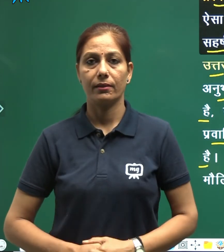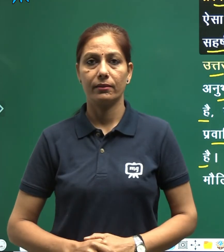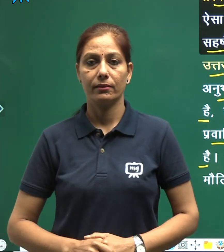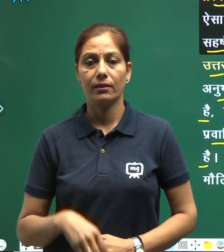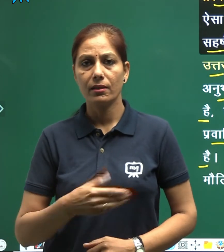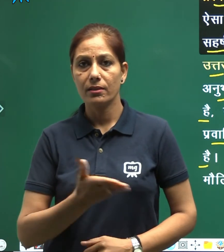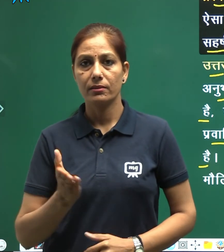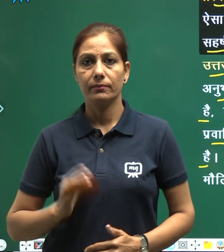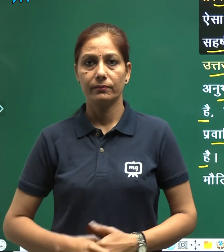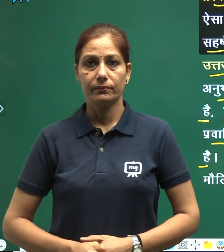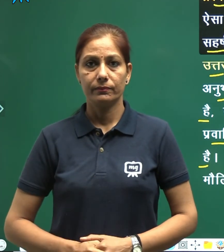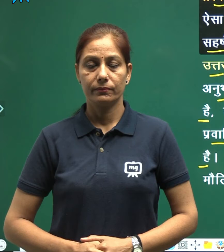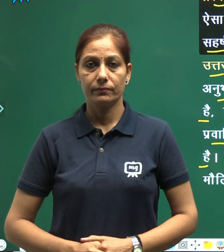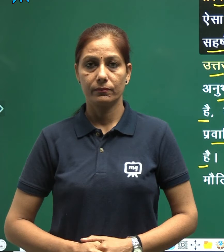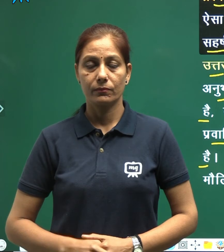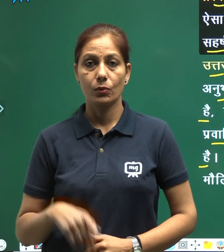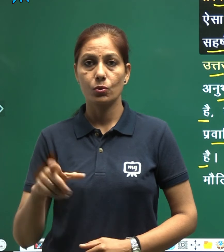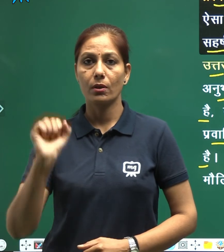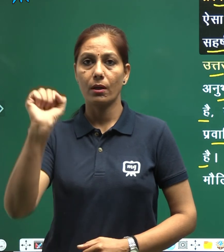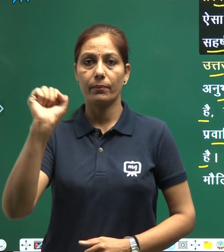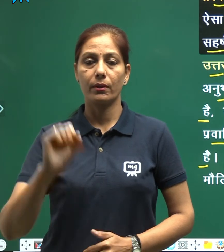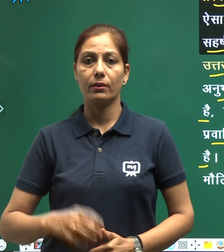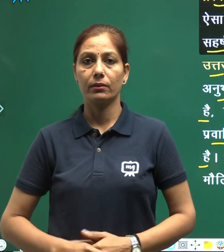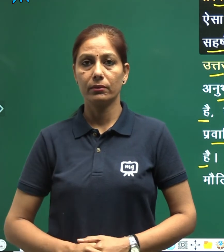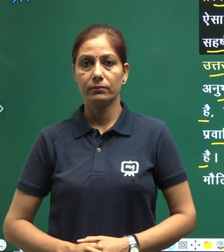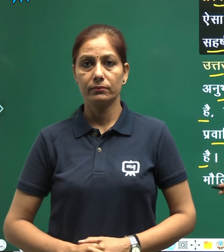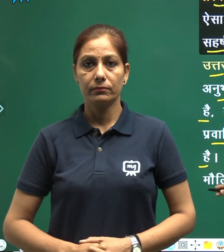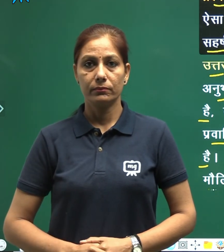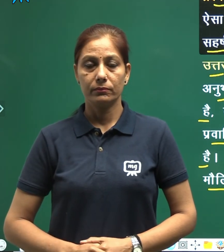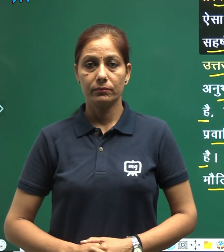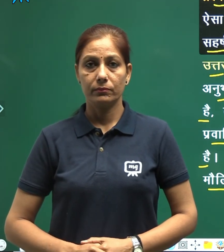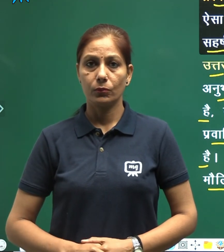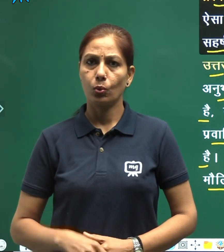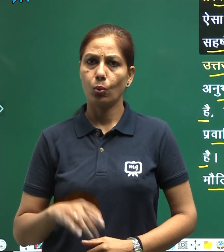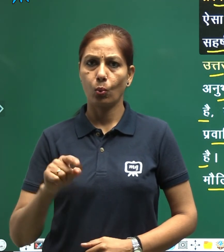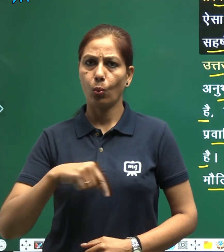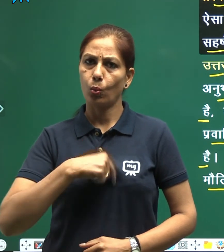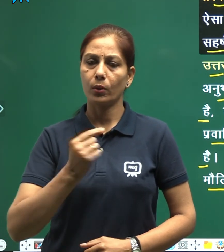यह सब उसका अपना मौलिक है।